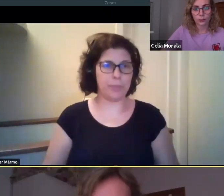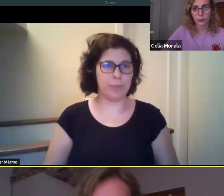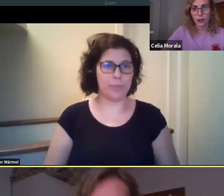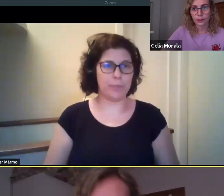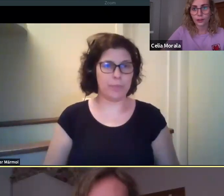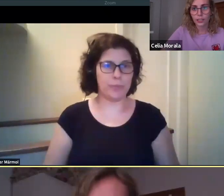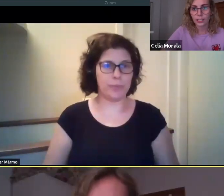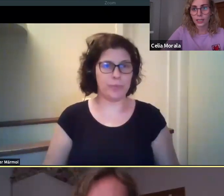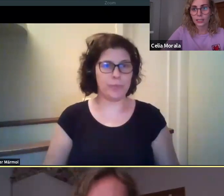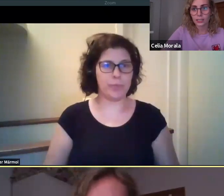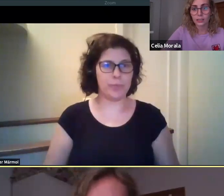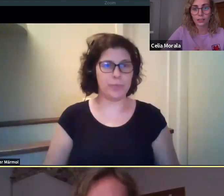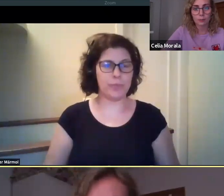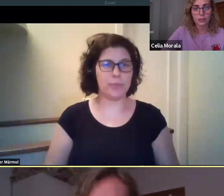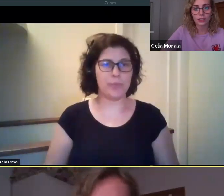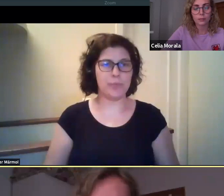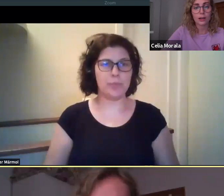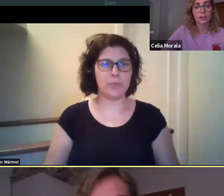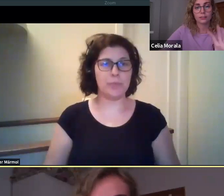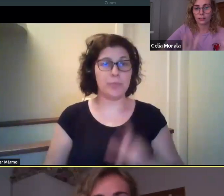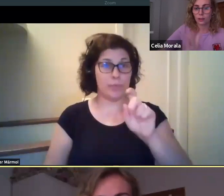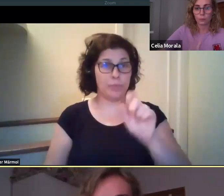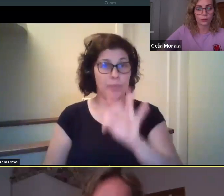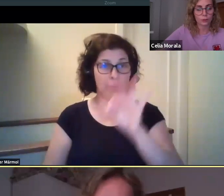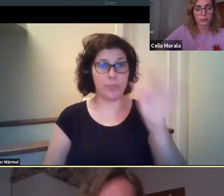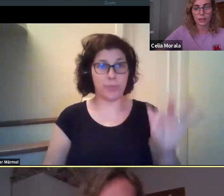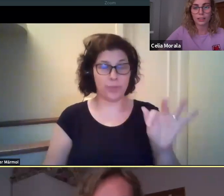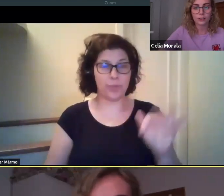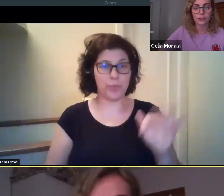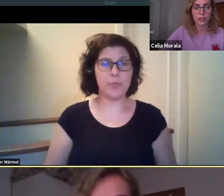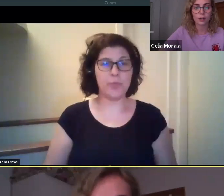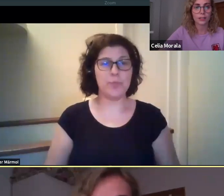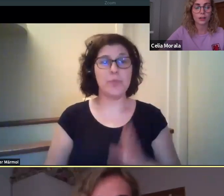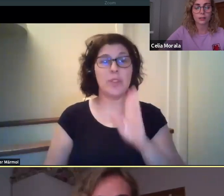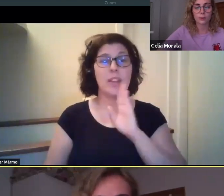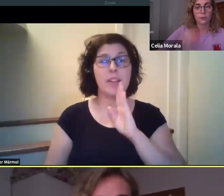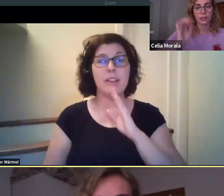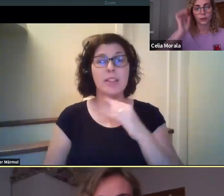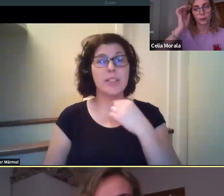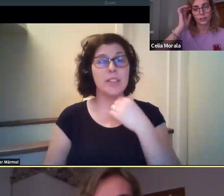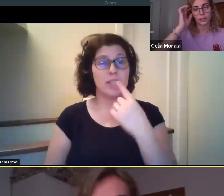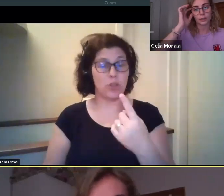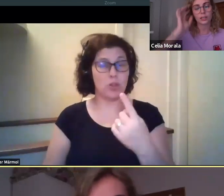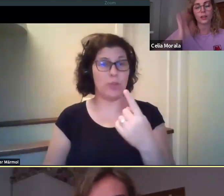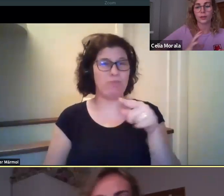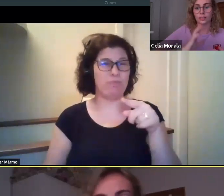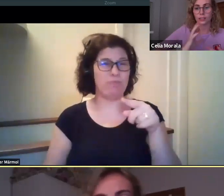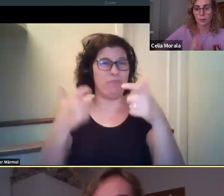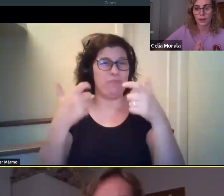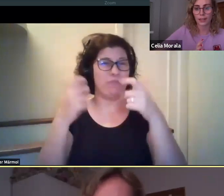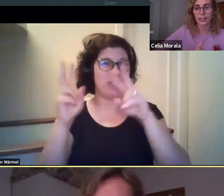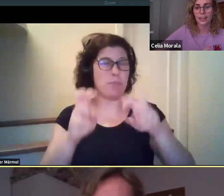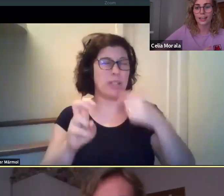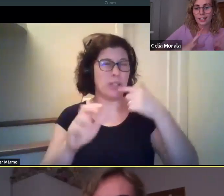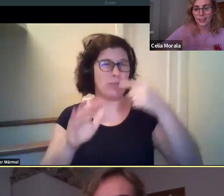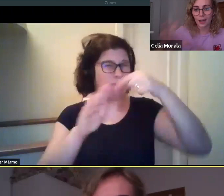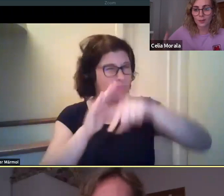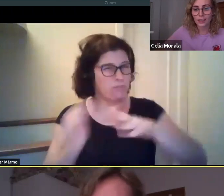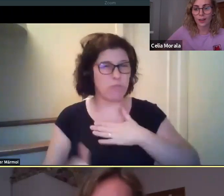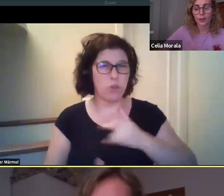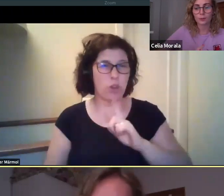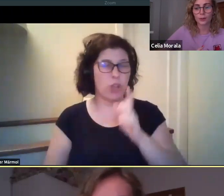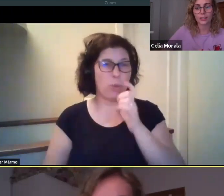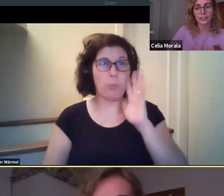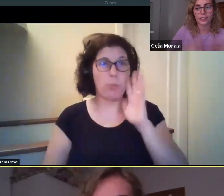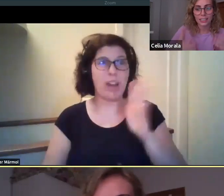A continuación, en la siguiente diapositiva, como os comentaba, en estos apartados tampoco me quiero meter demasiado, porque si no me parece que dejamos